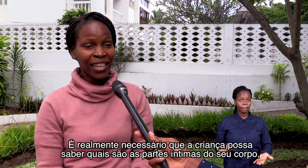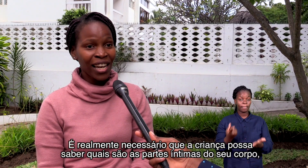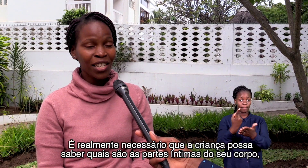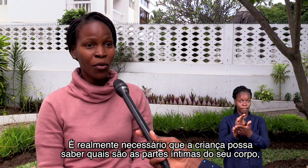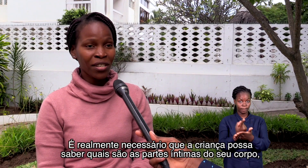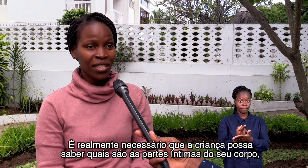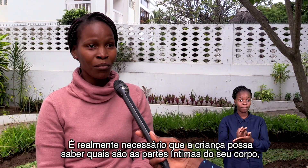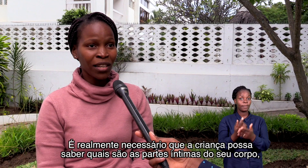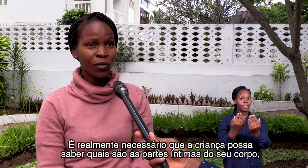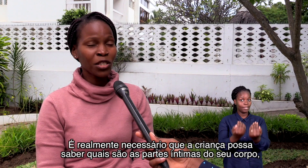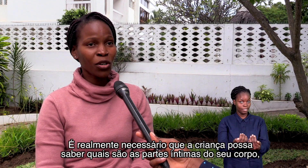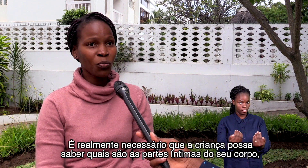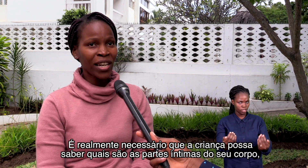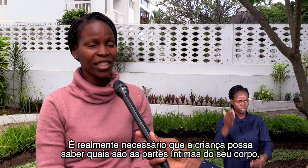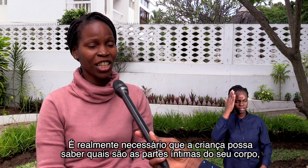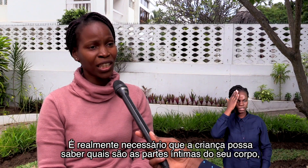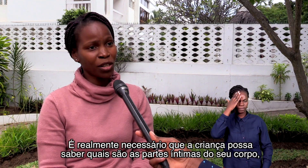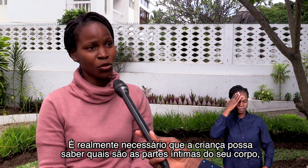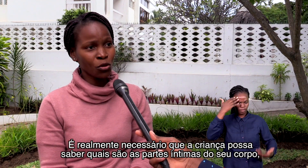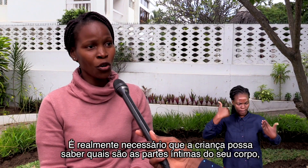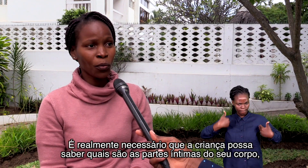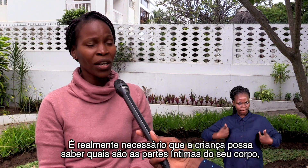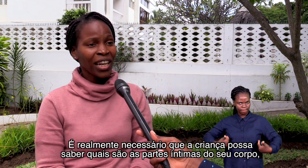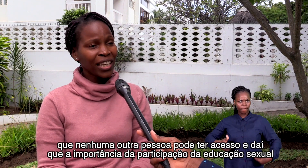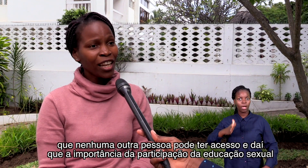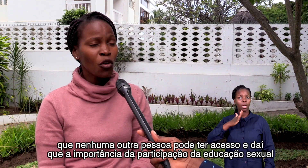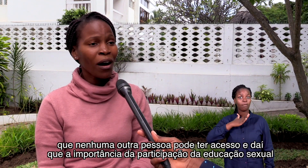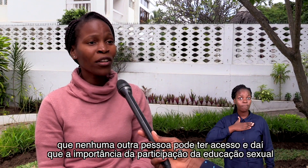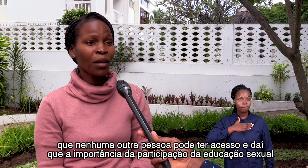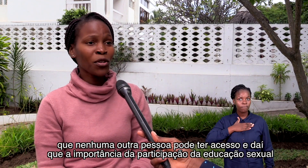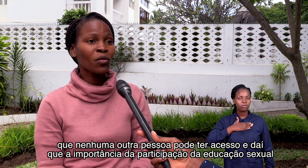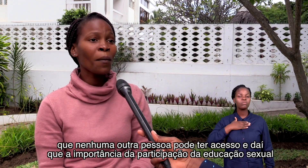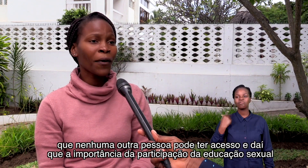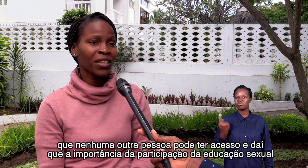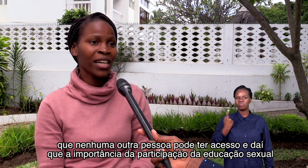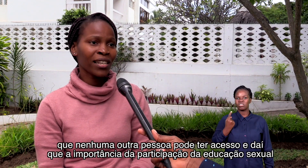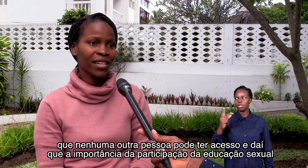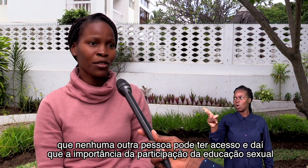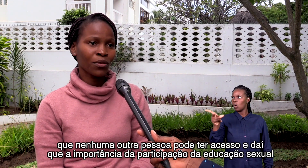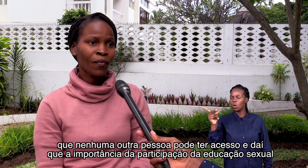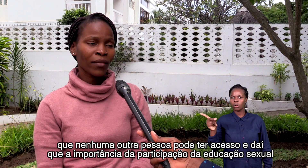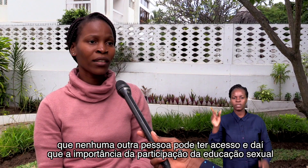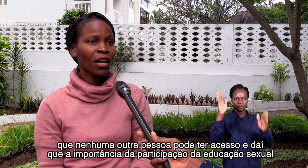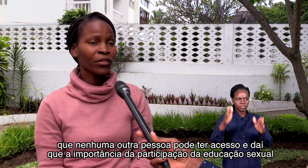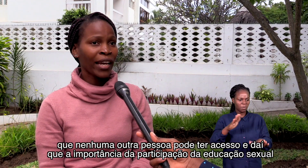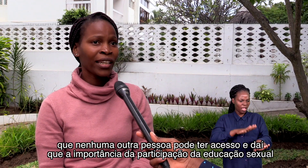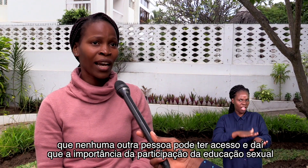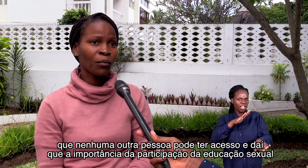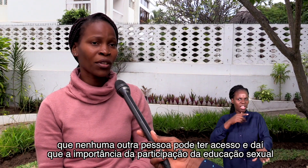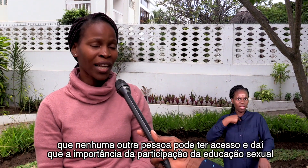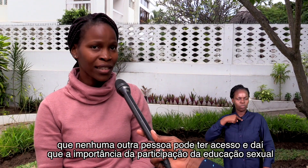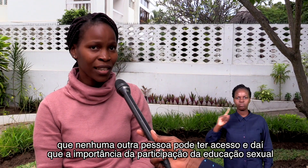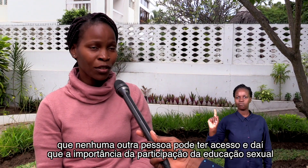a criança possa saber quais são as partes íntimas do seu corpo que nenhuma outra pessoa pode ter acesso. Então, daí